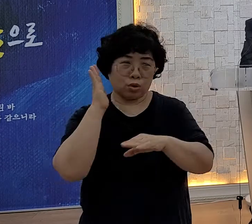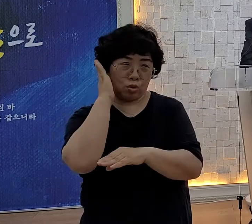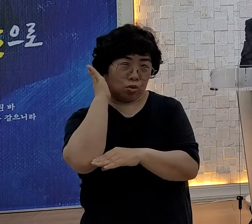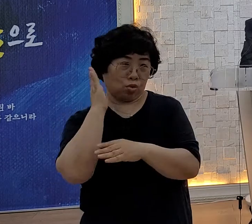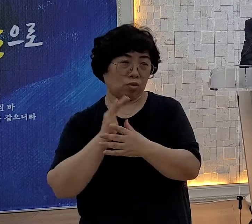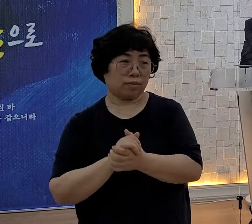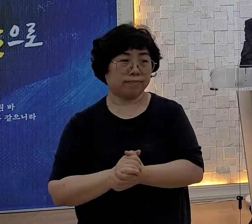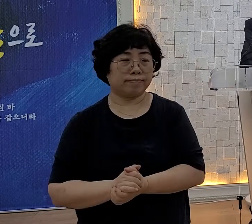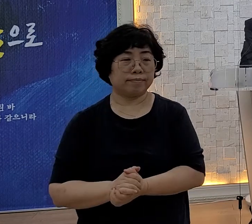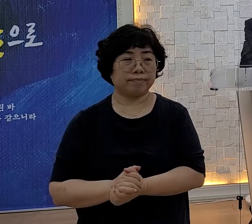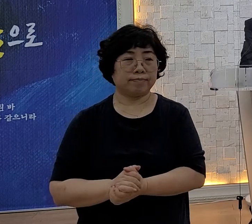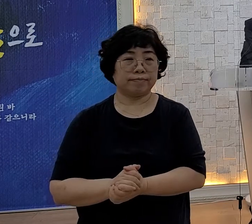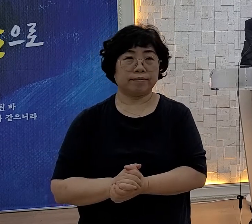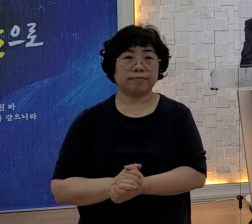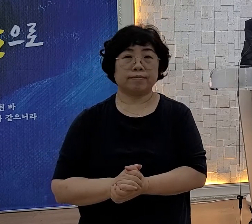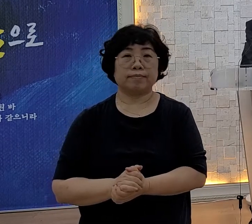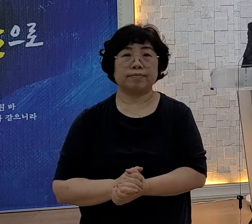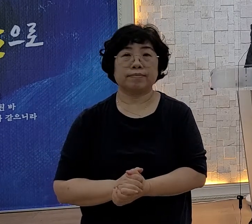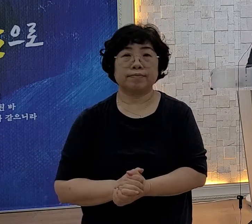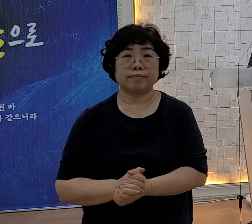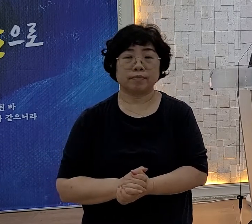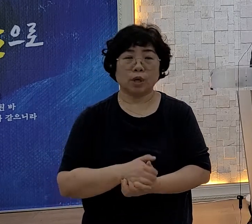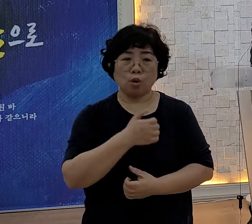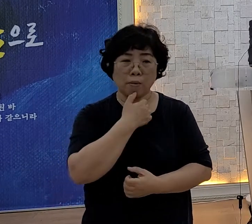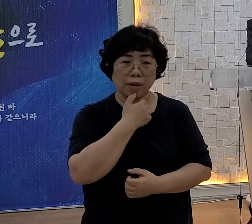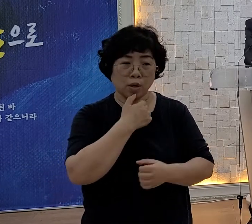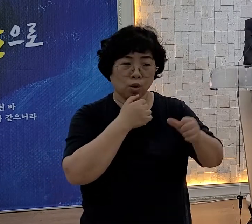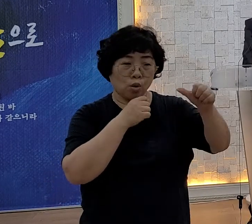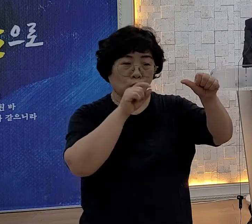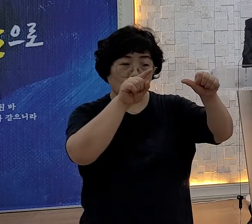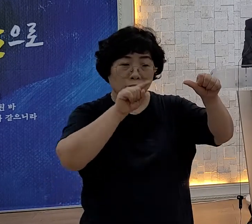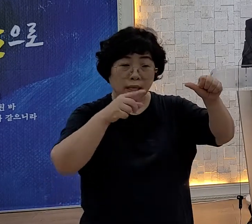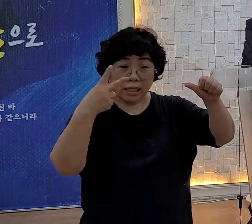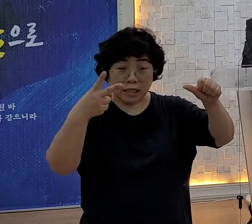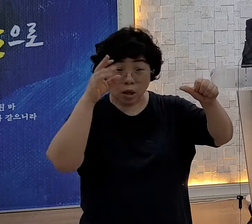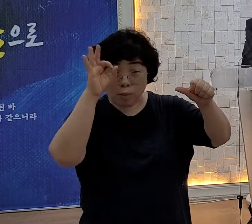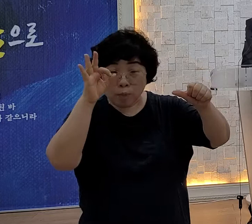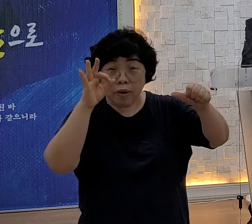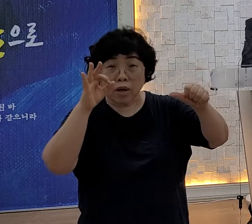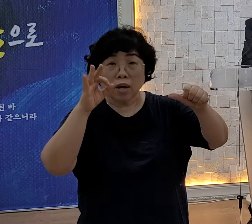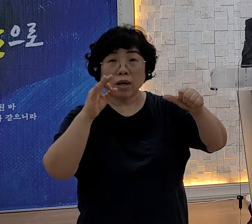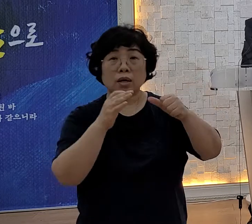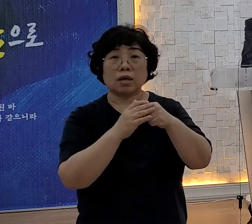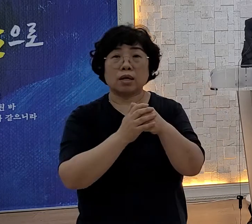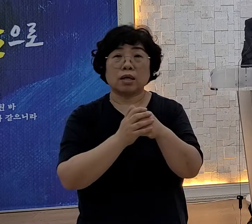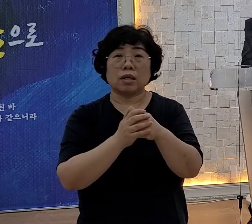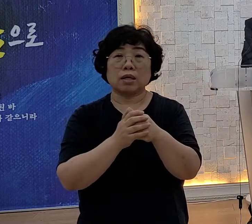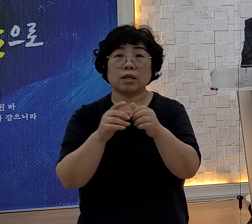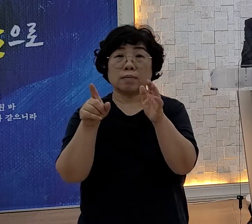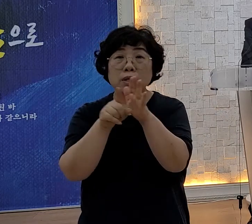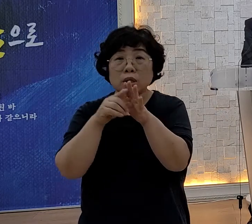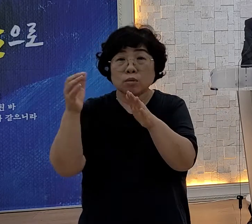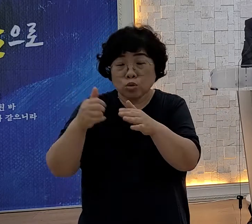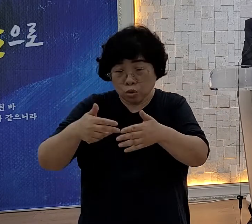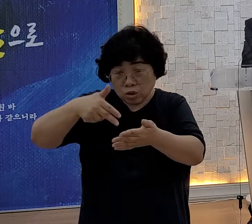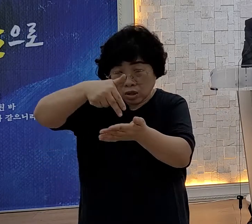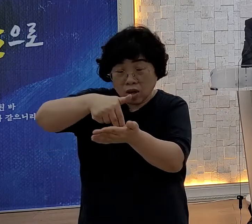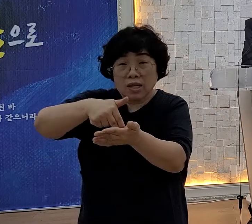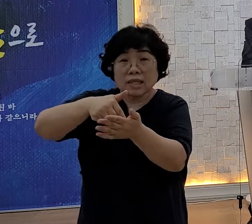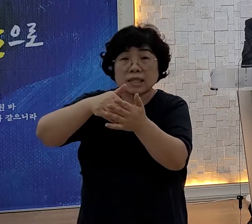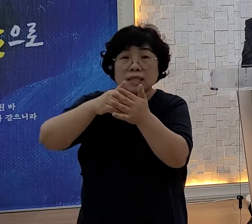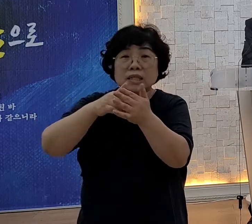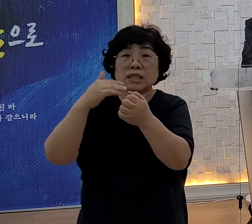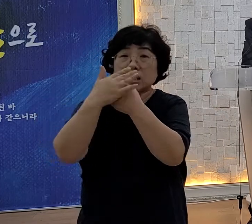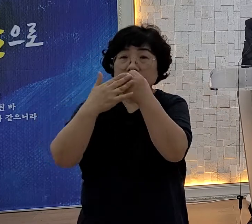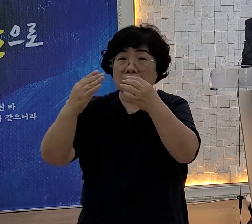말씀을 나누겠습니다. 여러분 2절에 보면 또한 그로 말미암아 우리가 믿음으로 서 있는 이 은혜에 들어감을